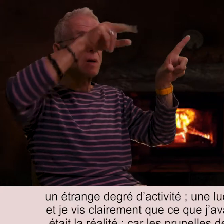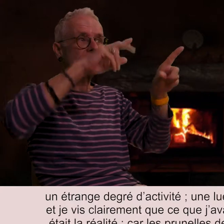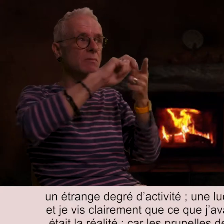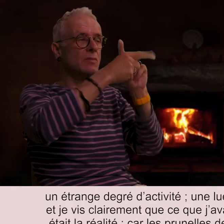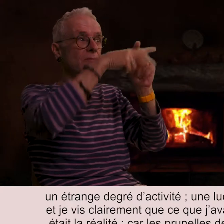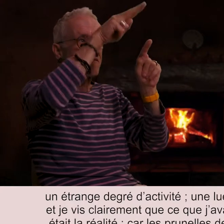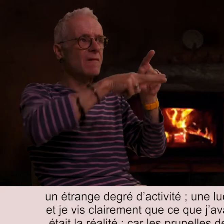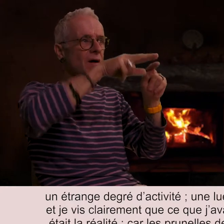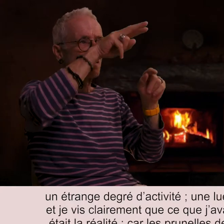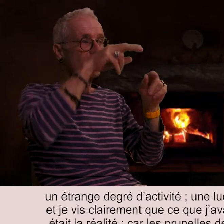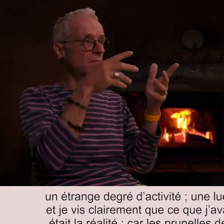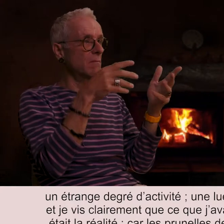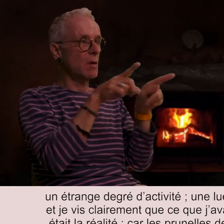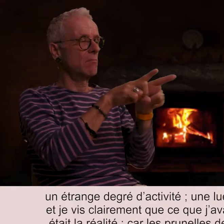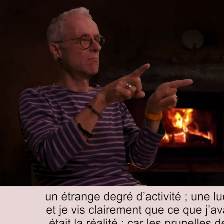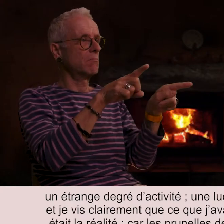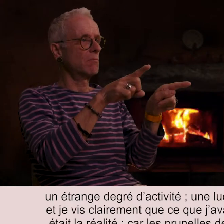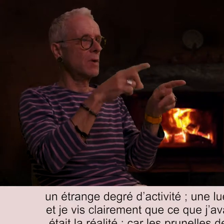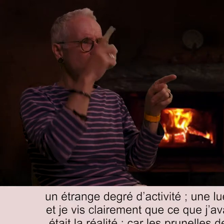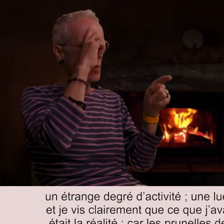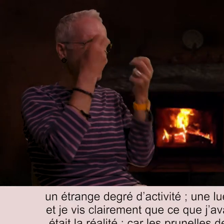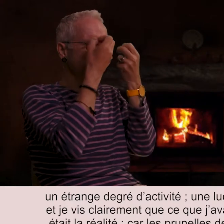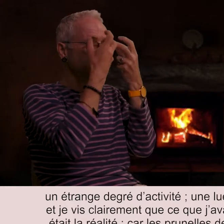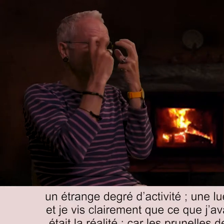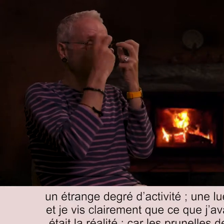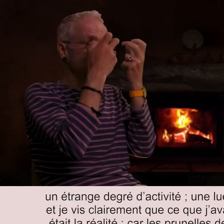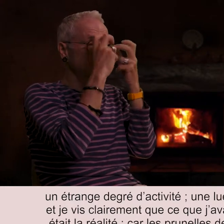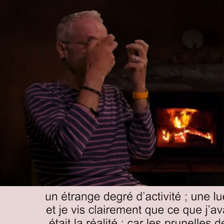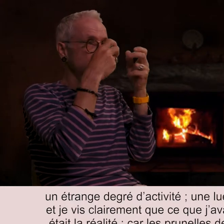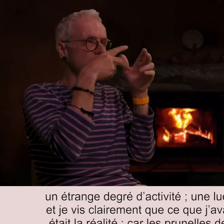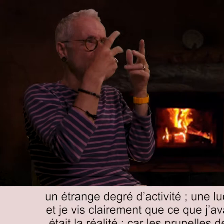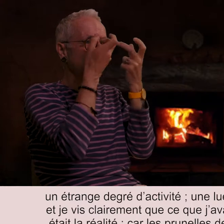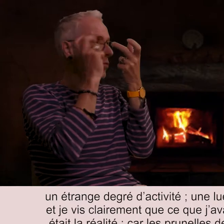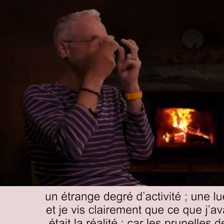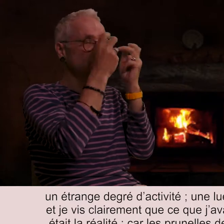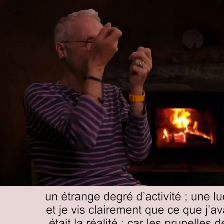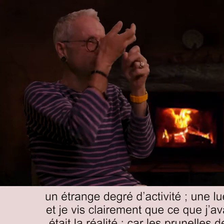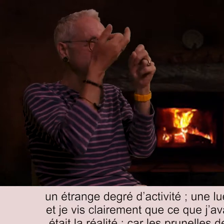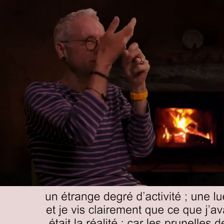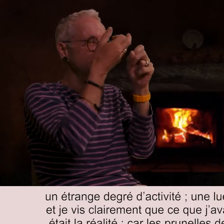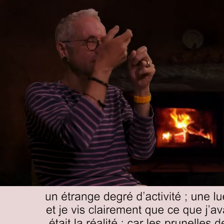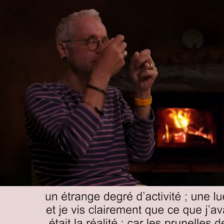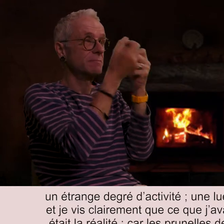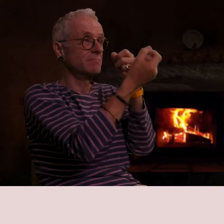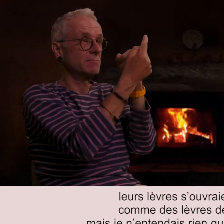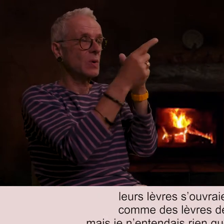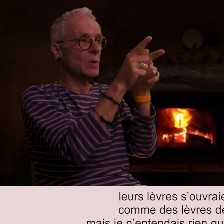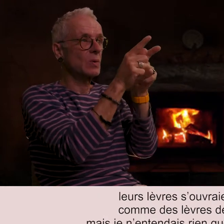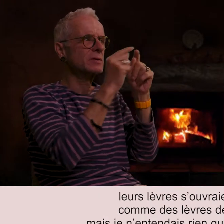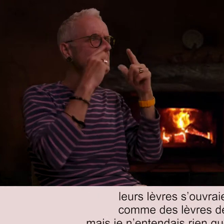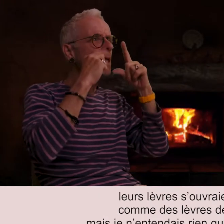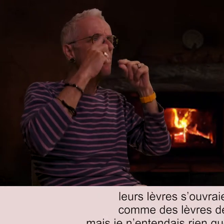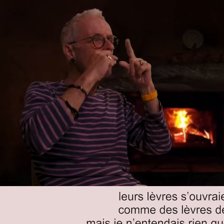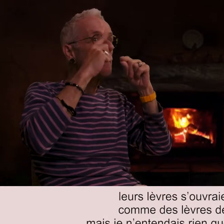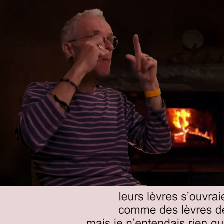était la réalité. Car les prunelles de ces êtres encadrés remuaient, scintillaient d'une façon singulière. Leurs